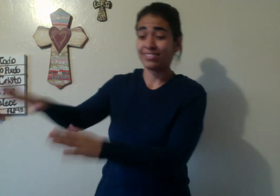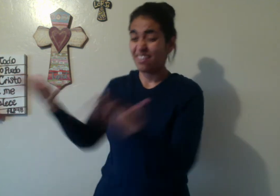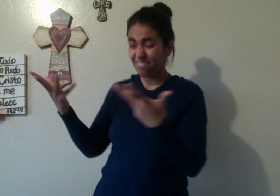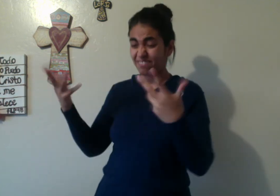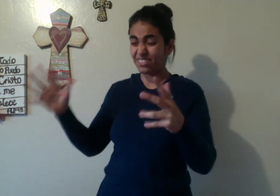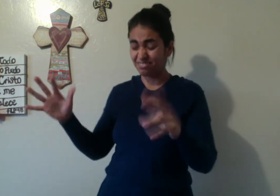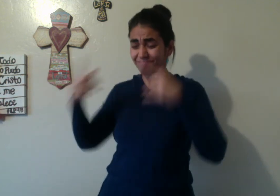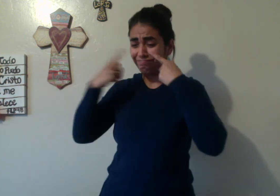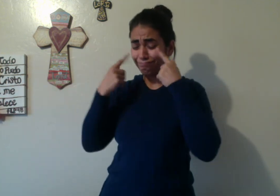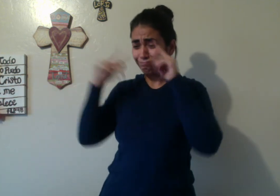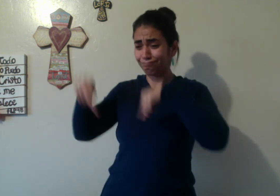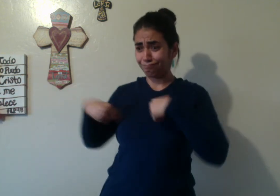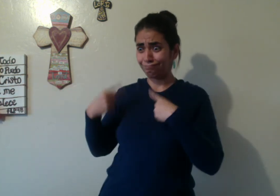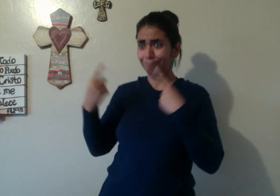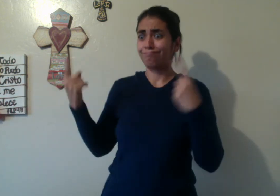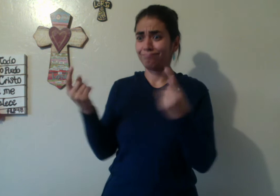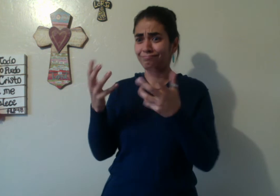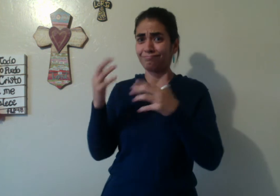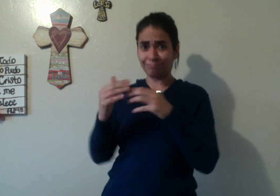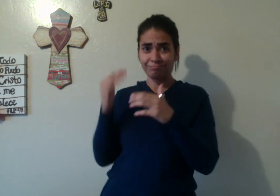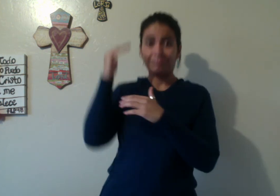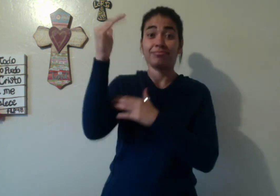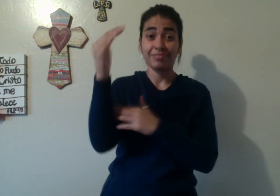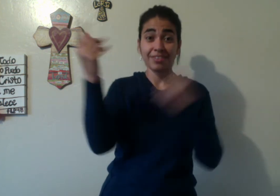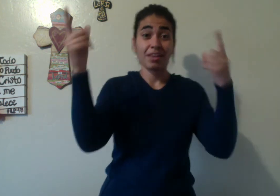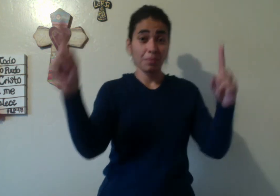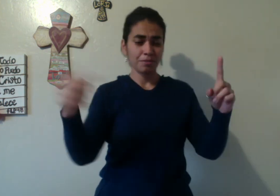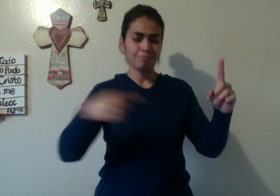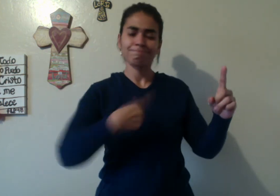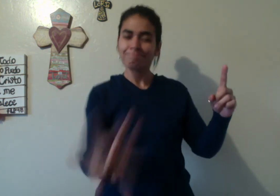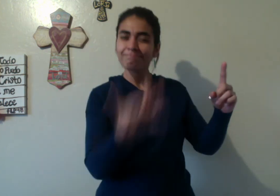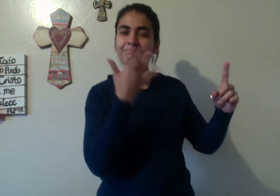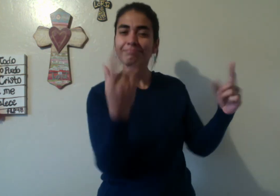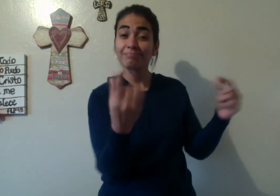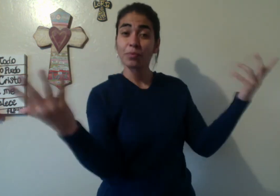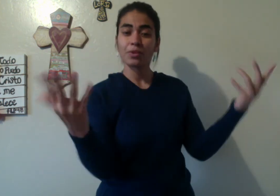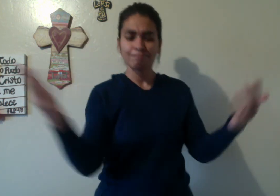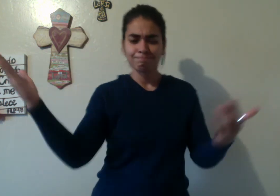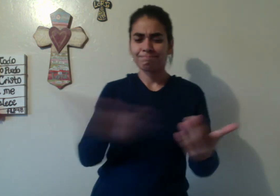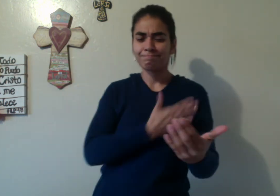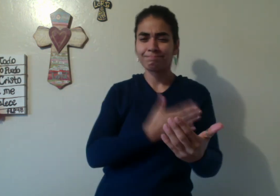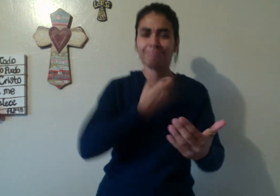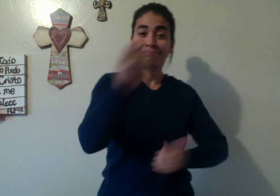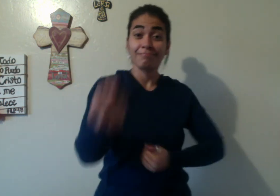Suficientes lágrimas he derramado. Prefiero cantar, prefiero